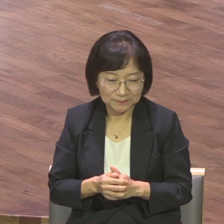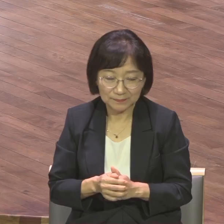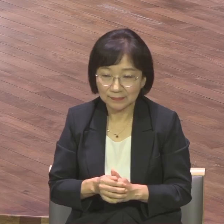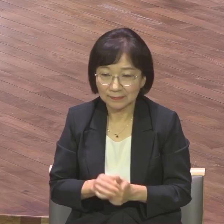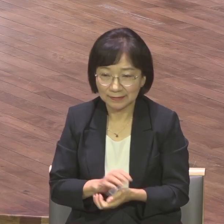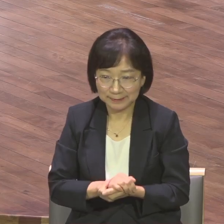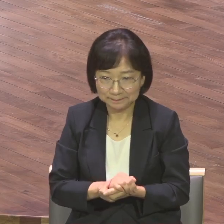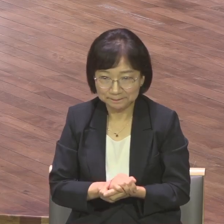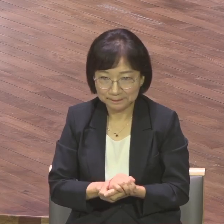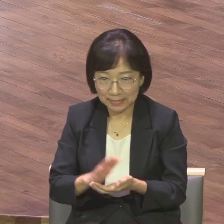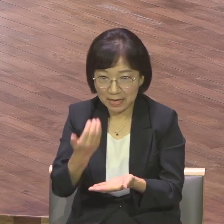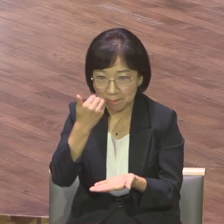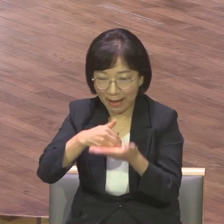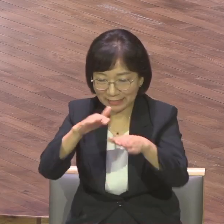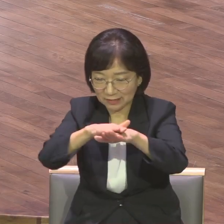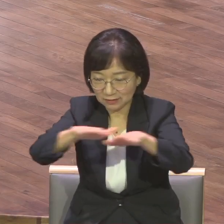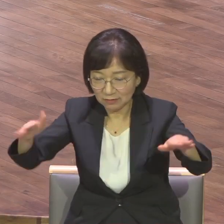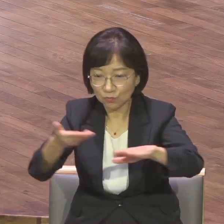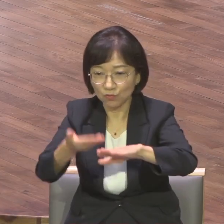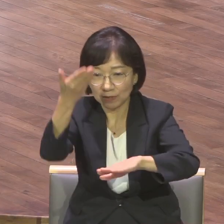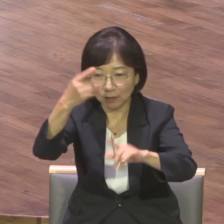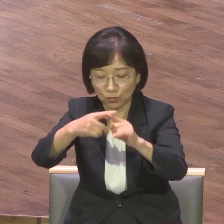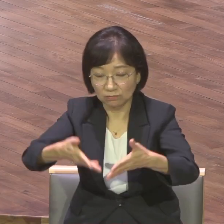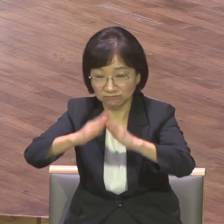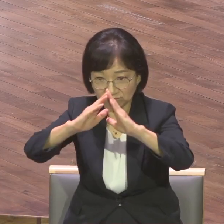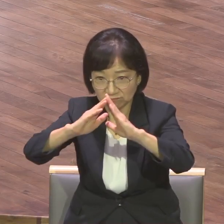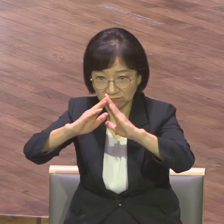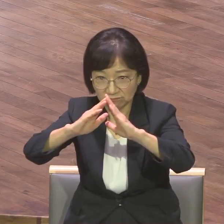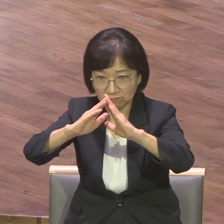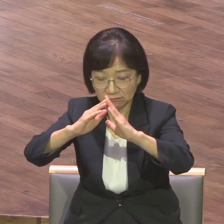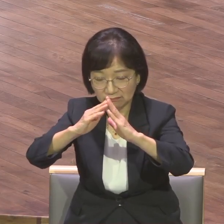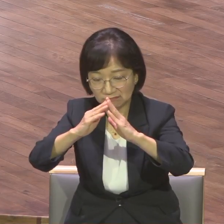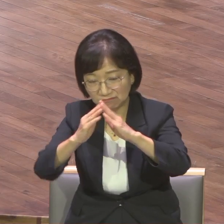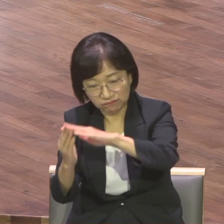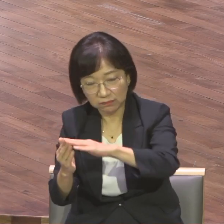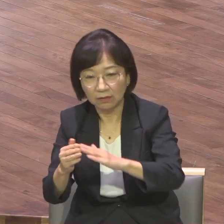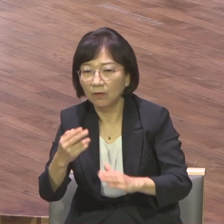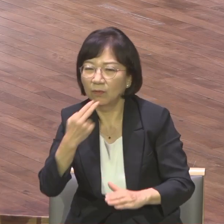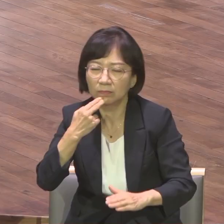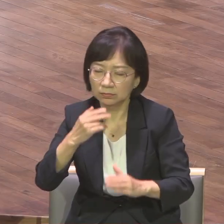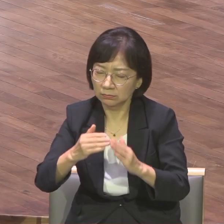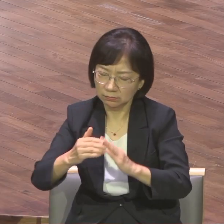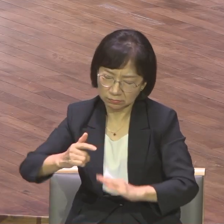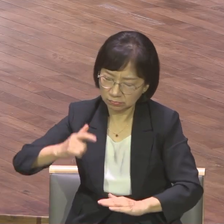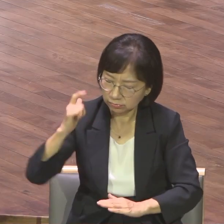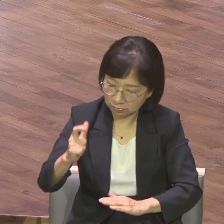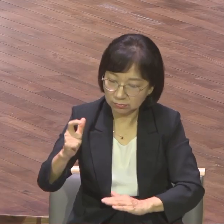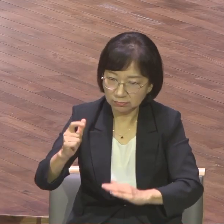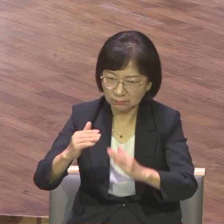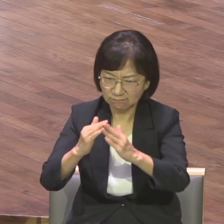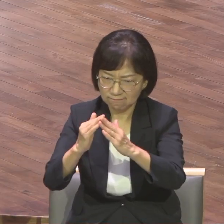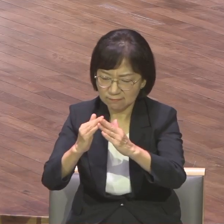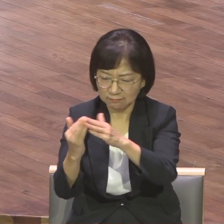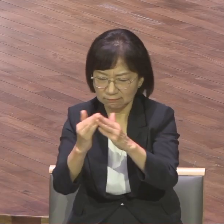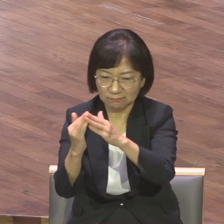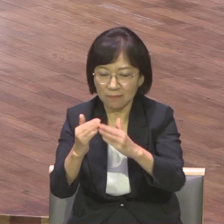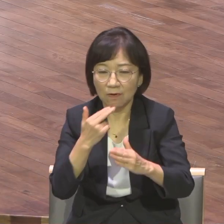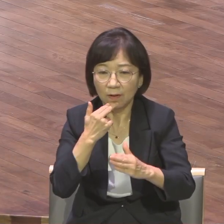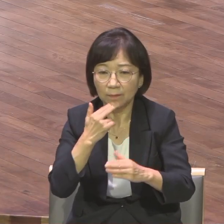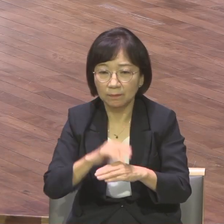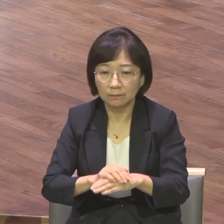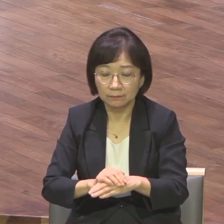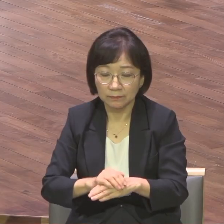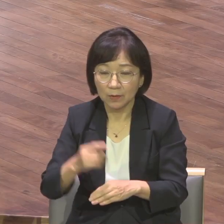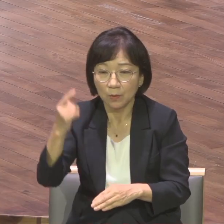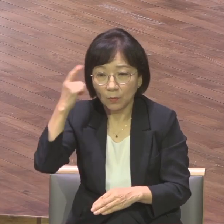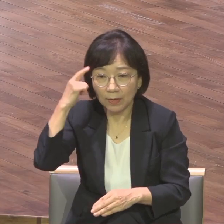무너뜨려봐요. 무너지는가. 온갖 중상 몰아가고 무너뜨려 해보세요. 무너지는가. 절대 안 무너집니다. 왜? 주는 그리스도시오